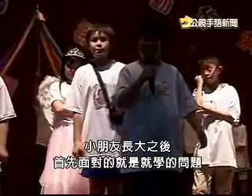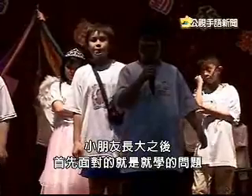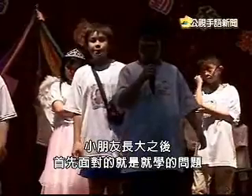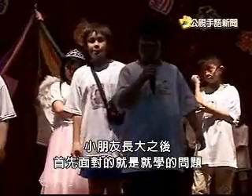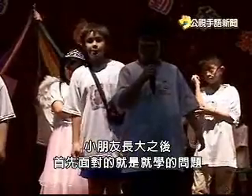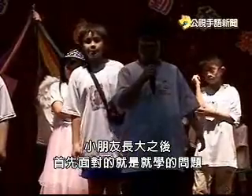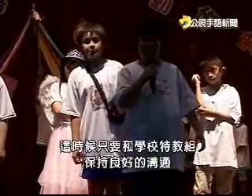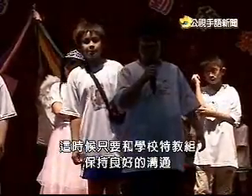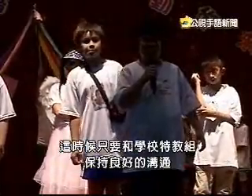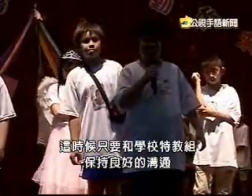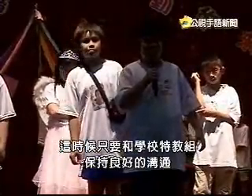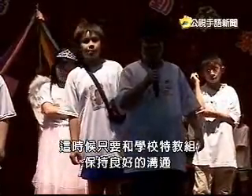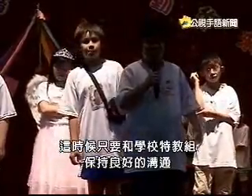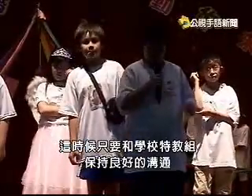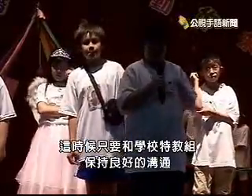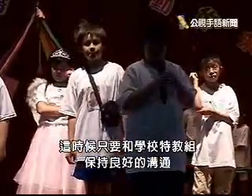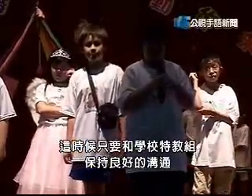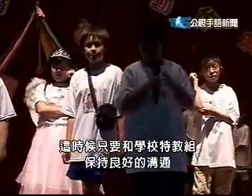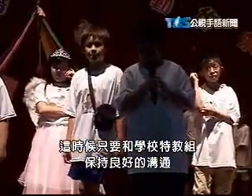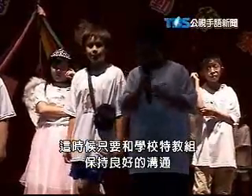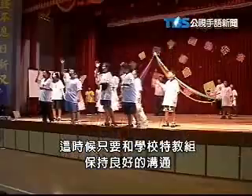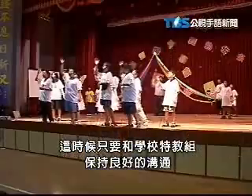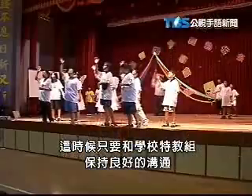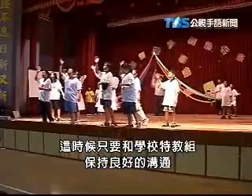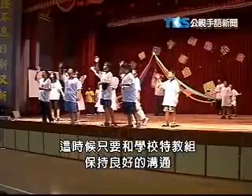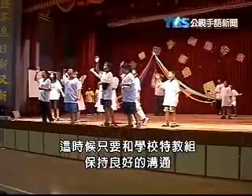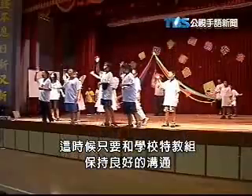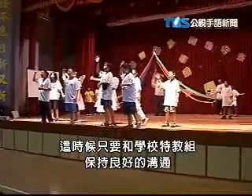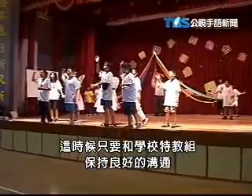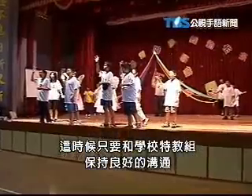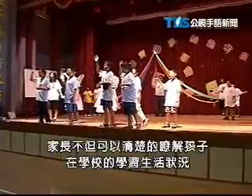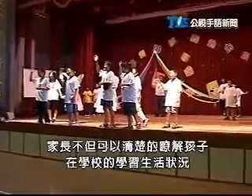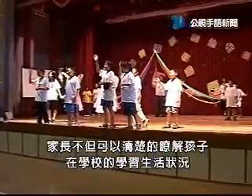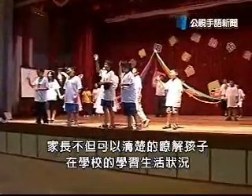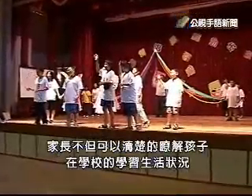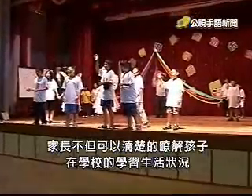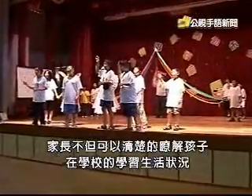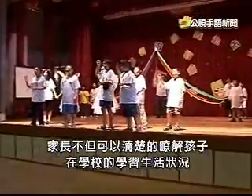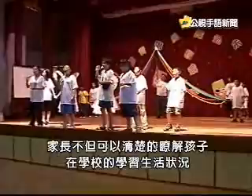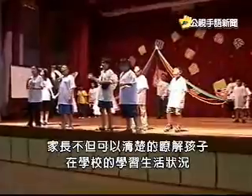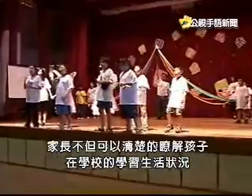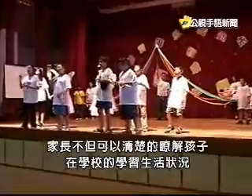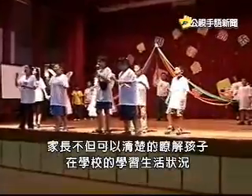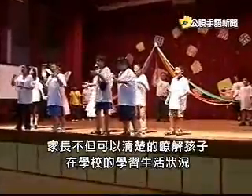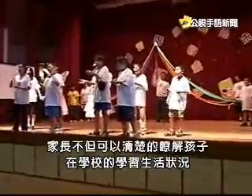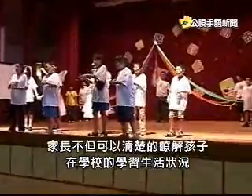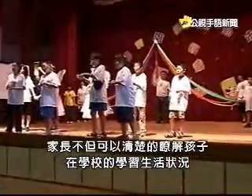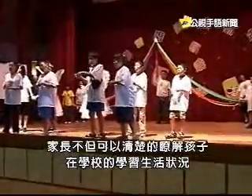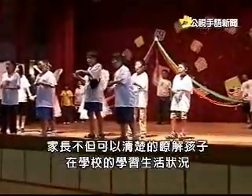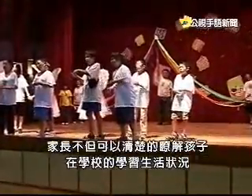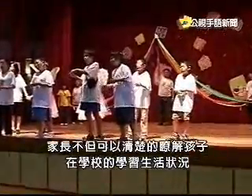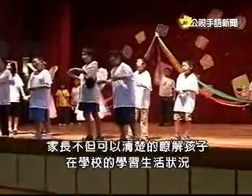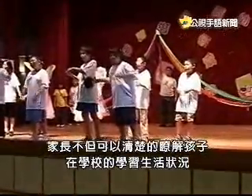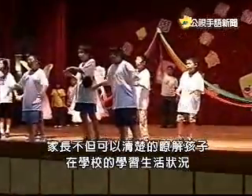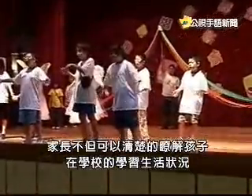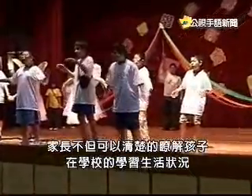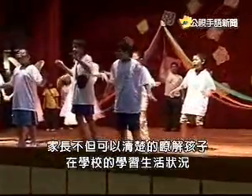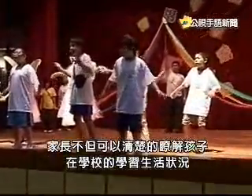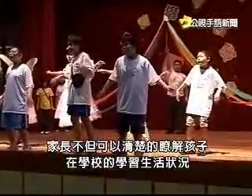就是就学的问题。这时候只要和学校特教组保持良好的沟通，家长不但可以清楚地了解孩子在学校的学习生